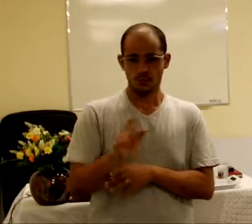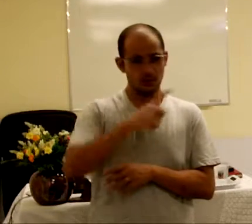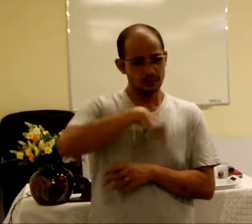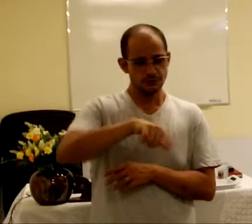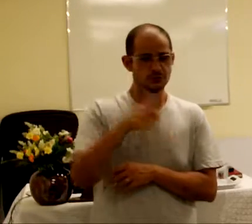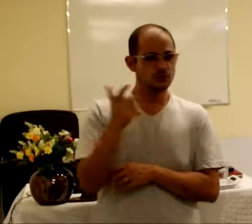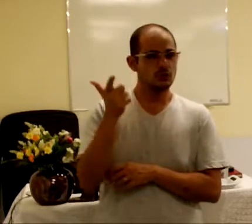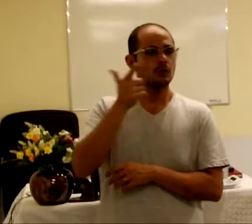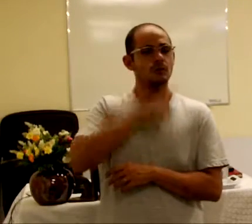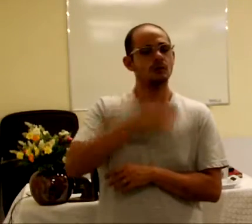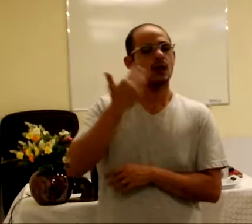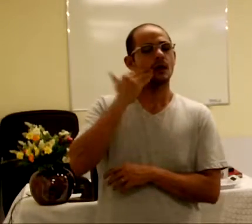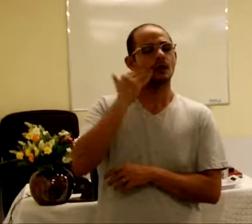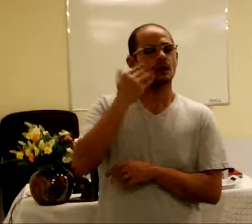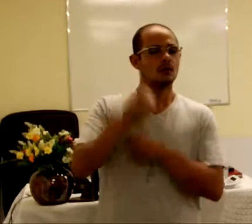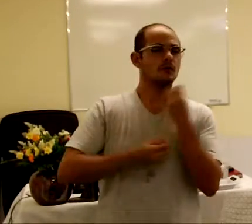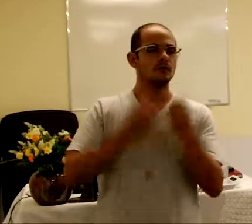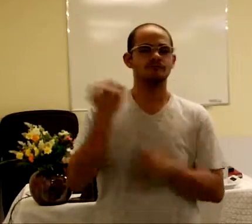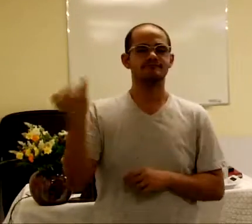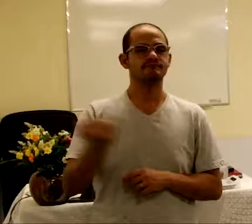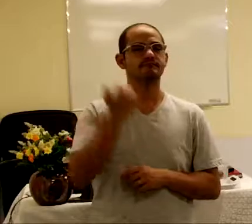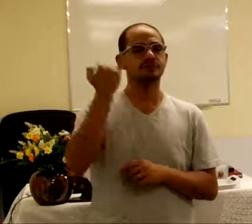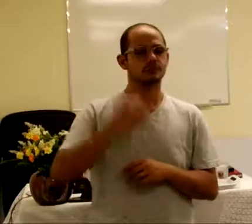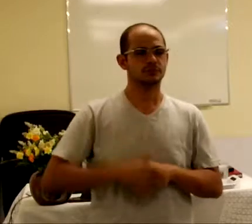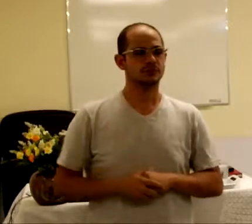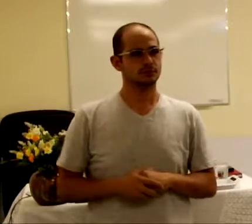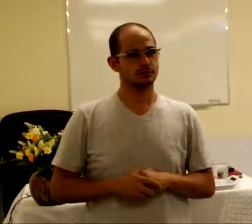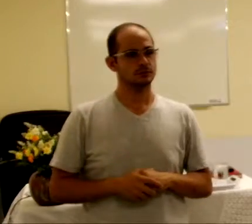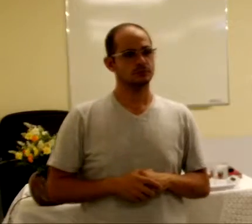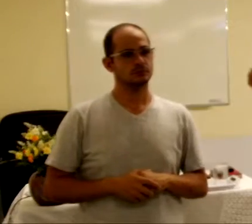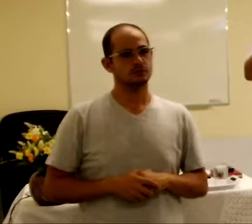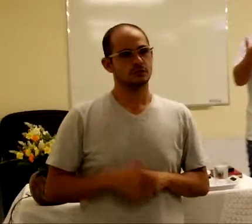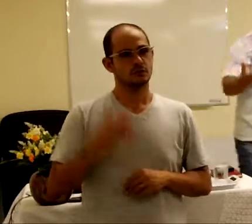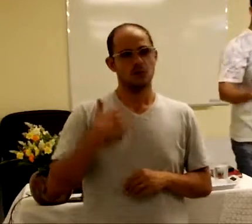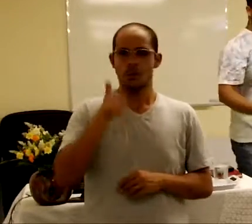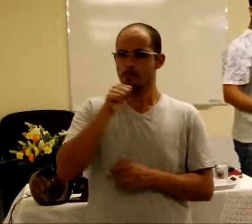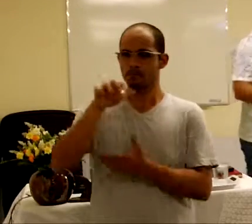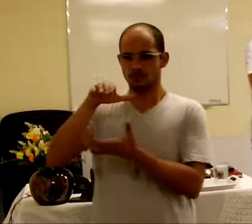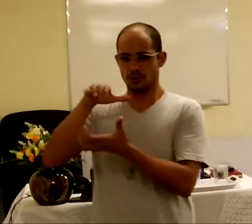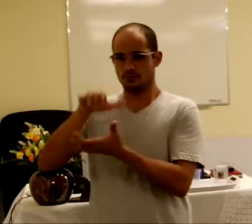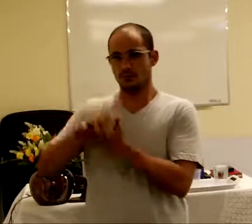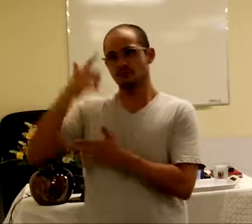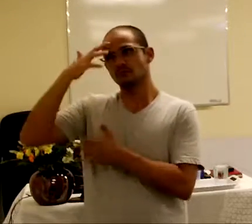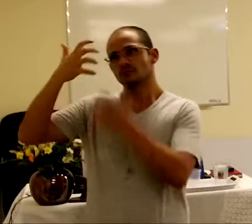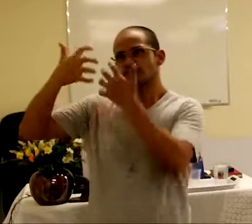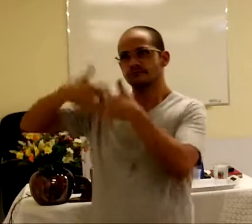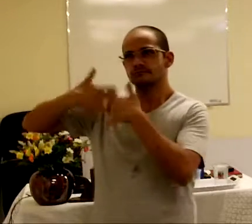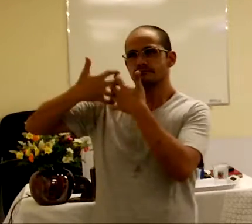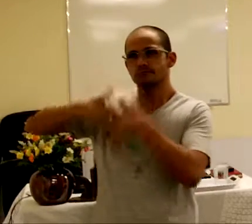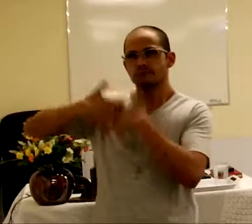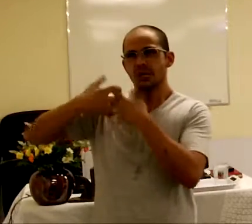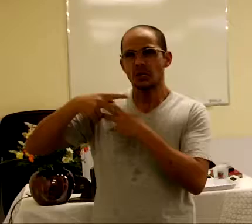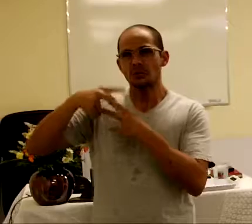foi importante. Outro dia, nesse final de ano, fazendo uma reflexão com a Carol, minha esposa, nós refletimos sobre isso. Nos últimos 2 anos, 3